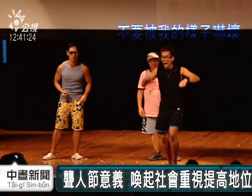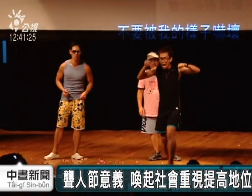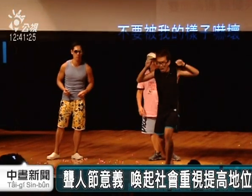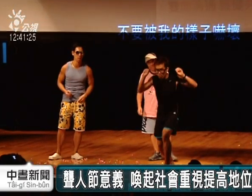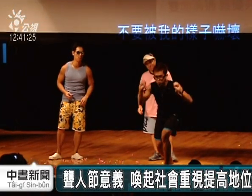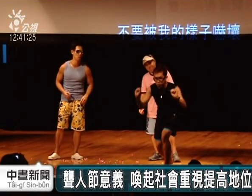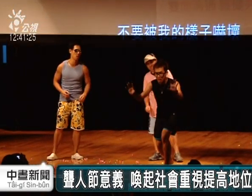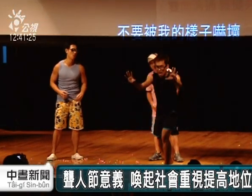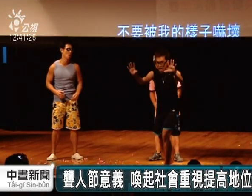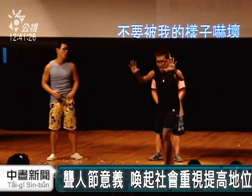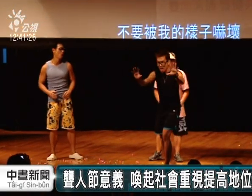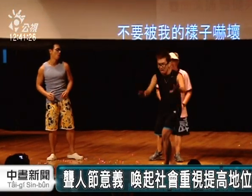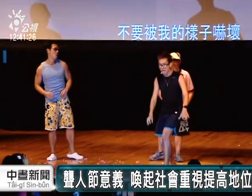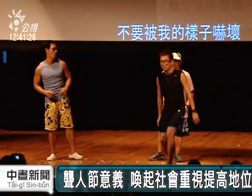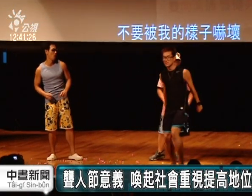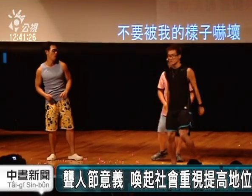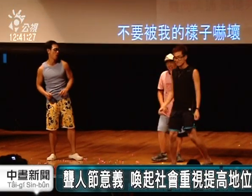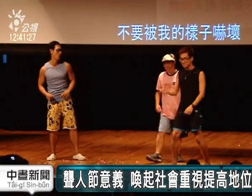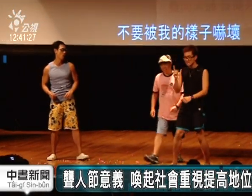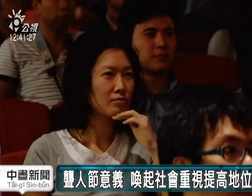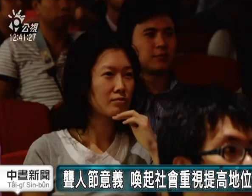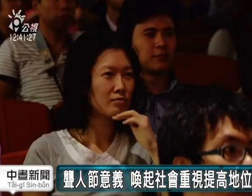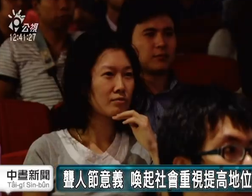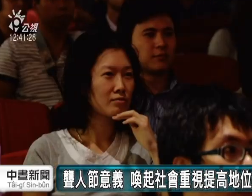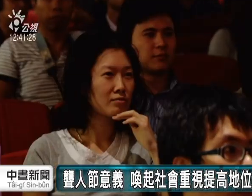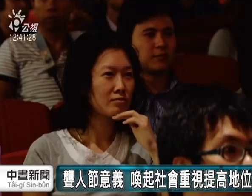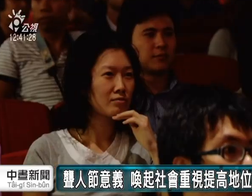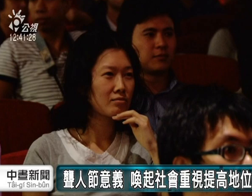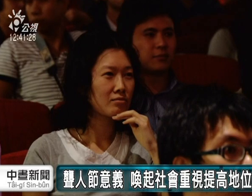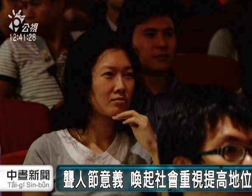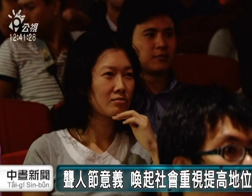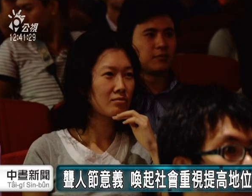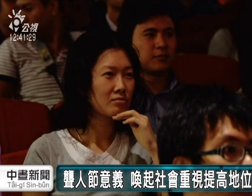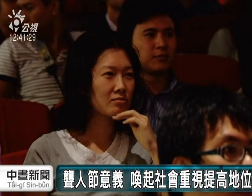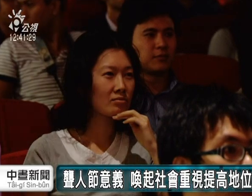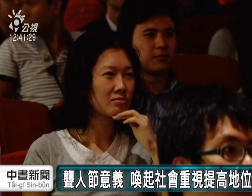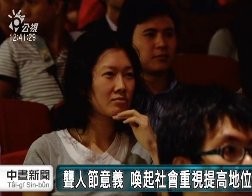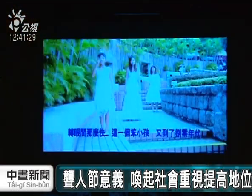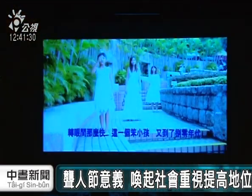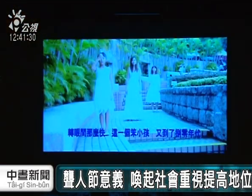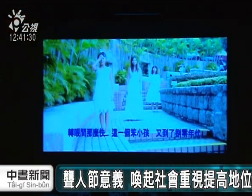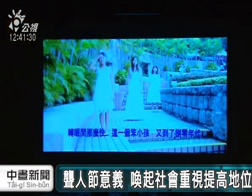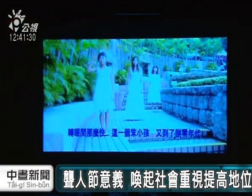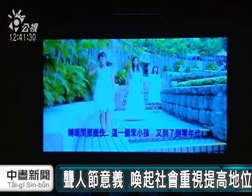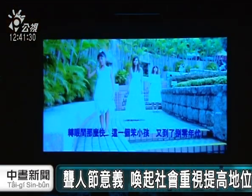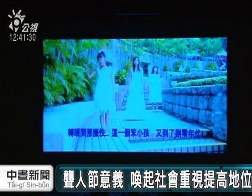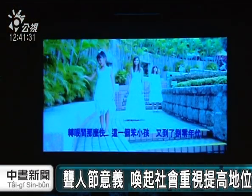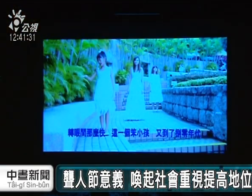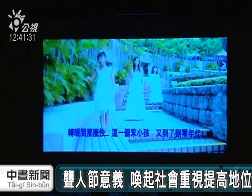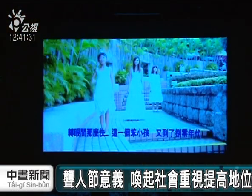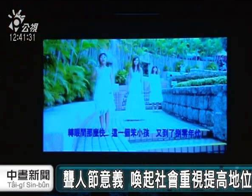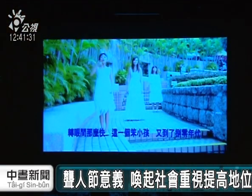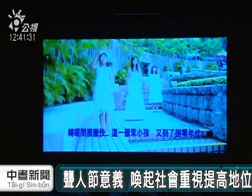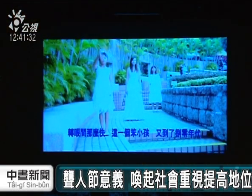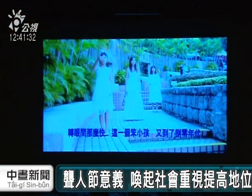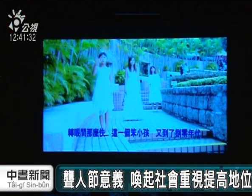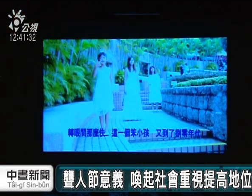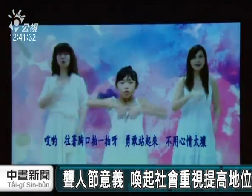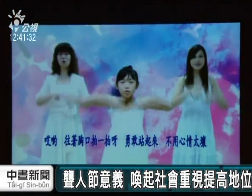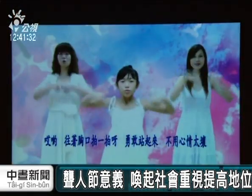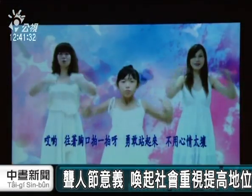要被我的样子吓坏。 听你众个朋友表演手机歌，播什么？带一段 MV 给大家